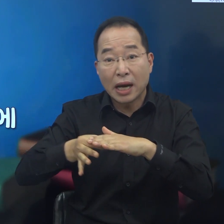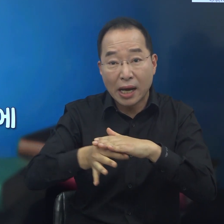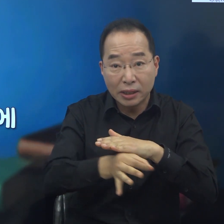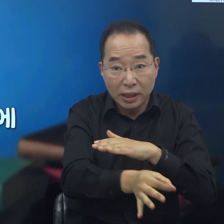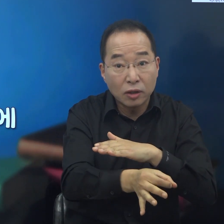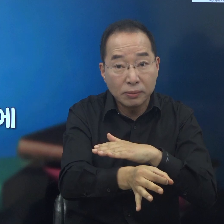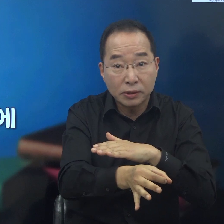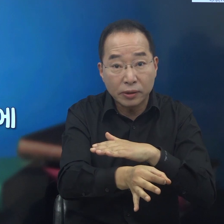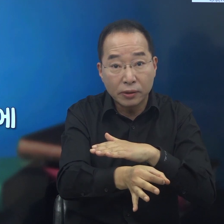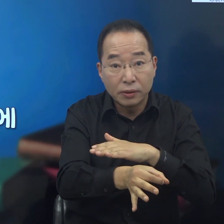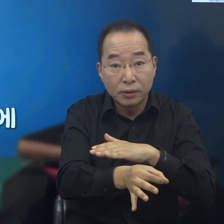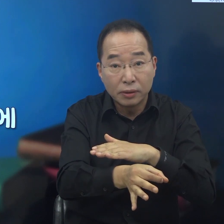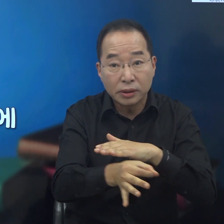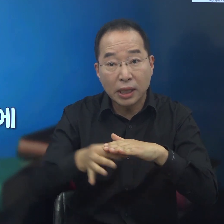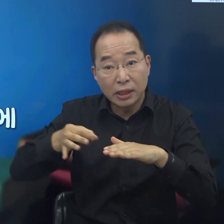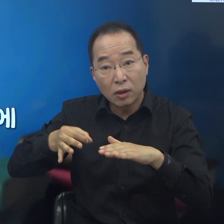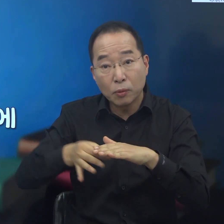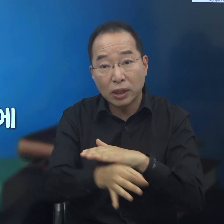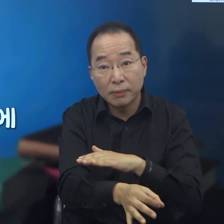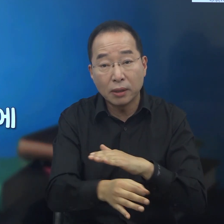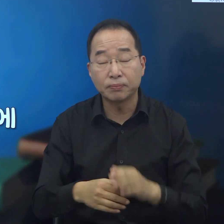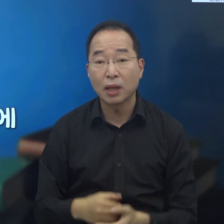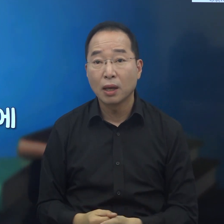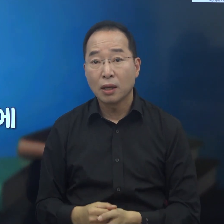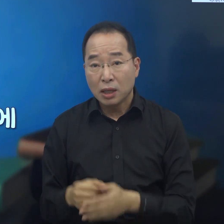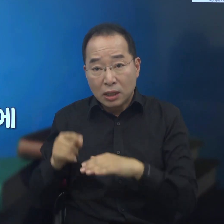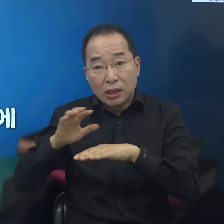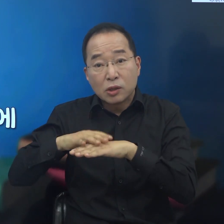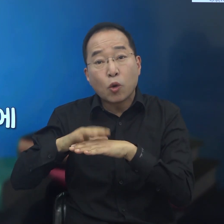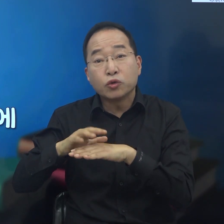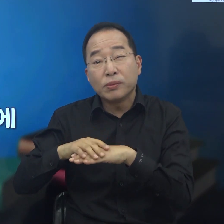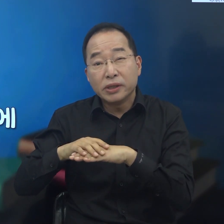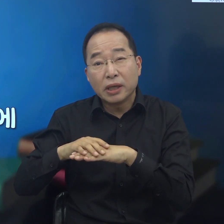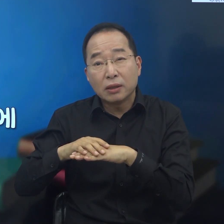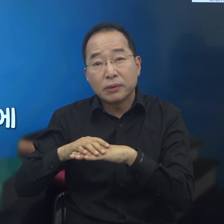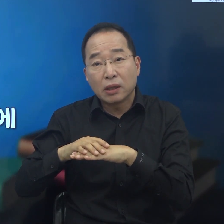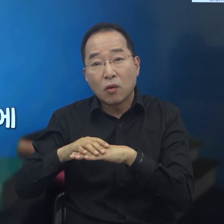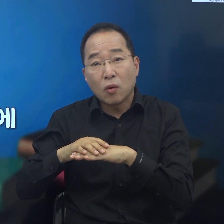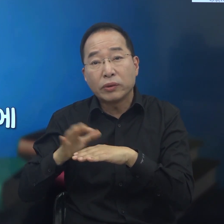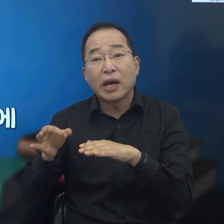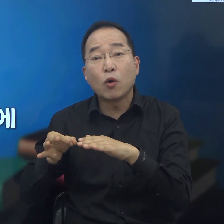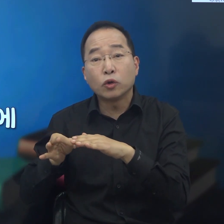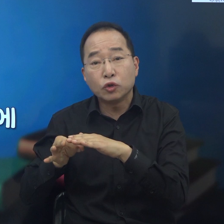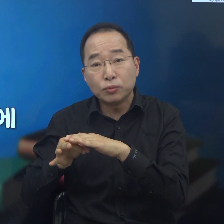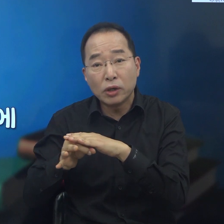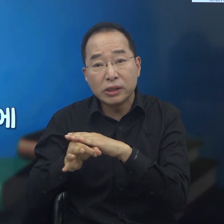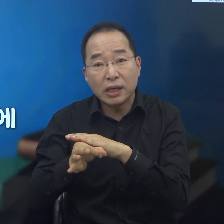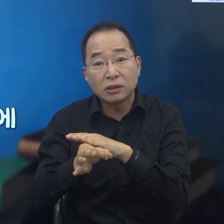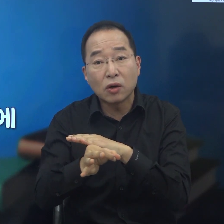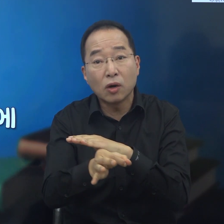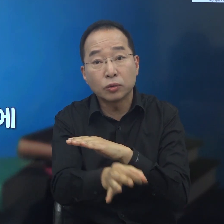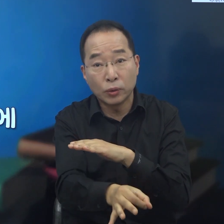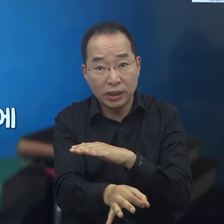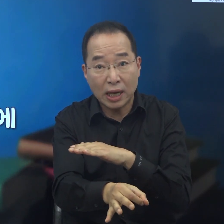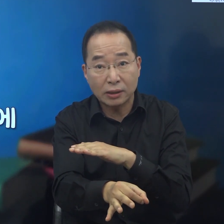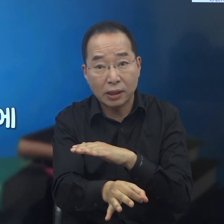나가는 개념이 있어요. 자, 이건 뭐냐면 이게 이제 호주머니 개념이 되고 내 호주머니에서 돈이 나간다.